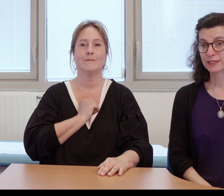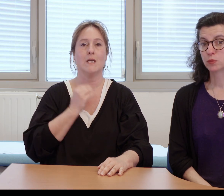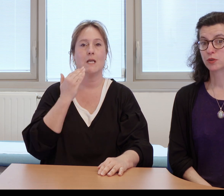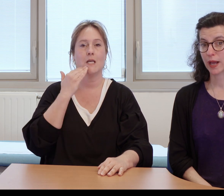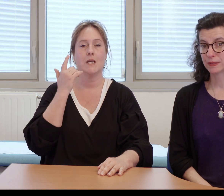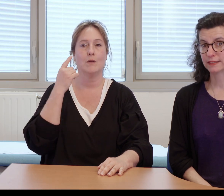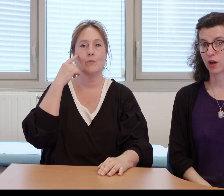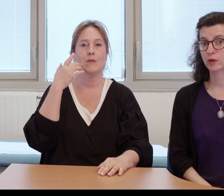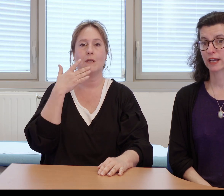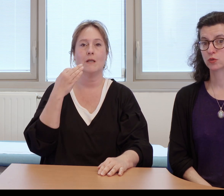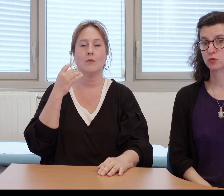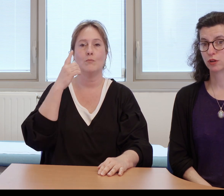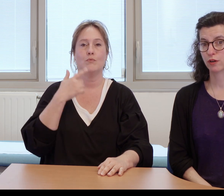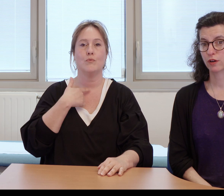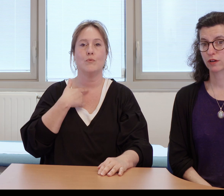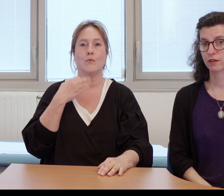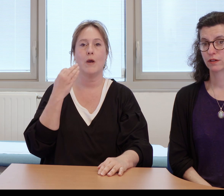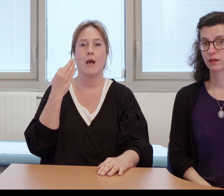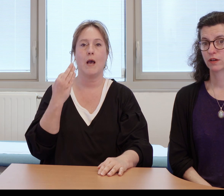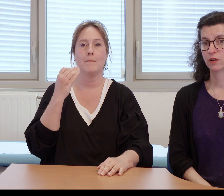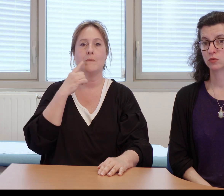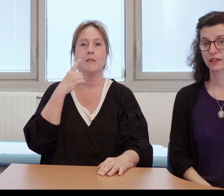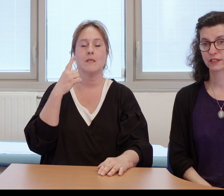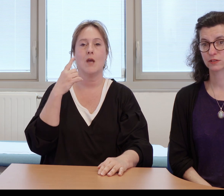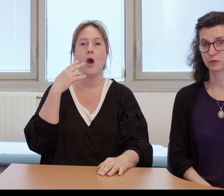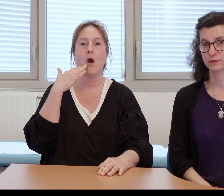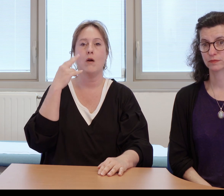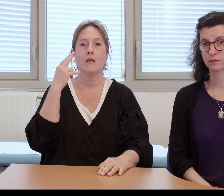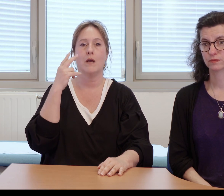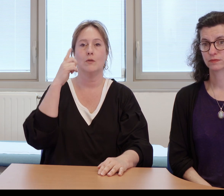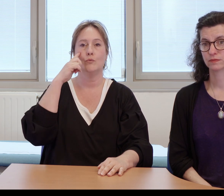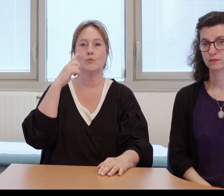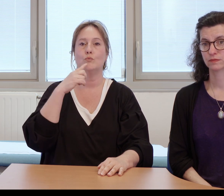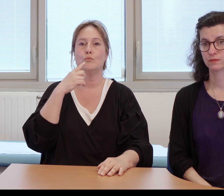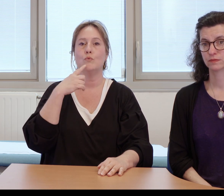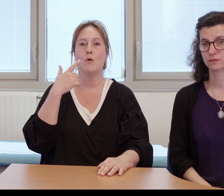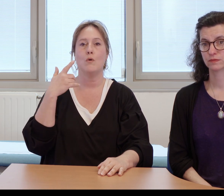Il peut être plus rapide en cas de douleur ou d'infection.